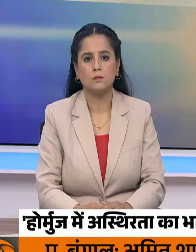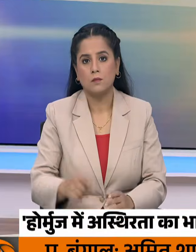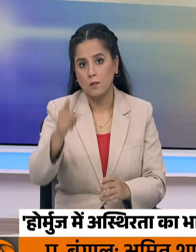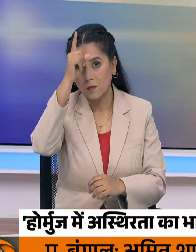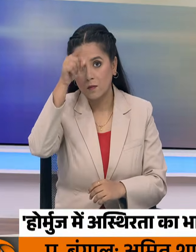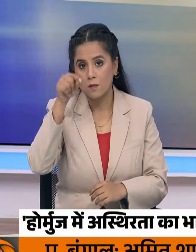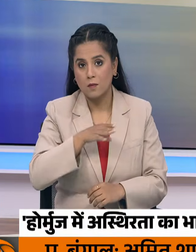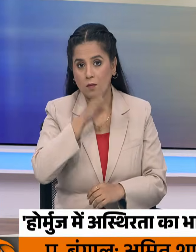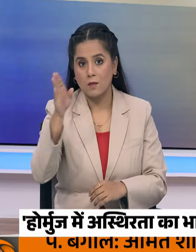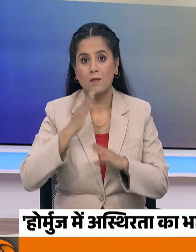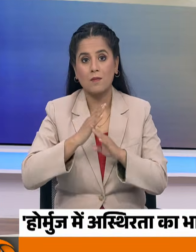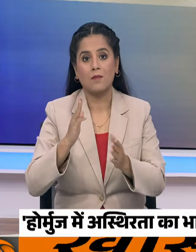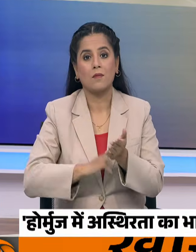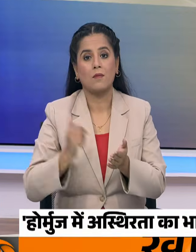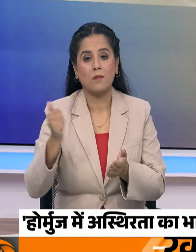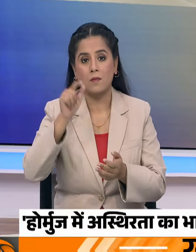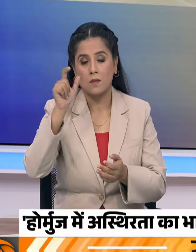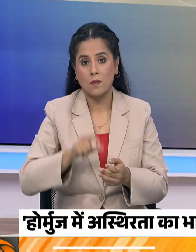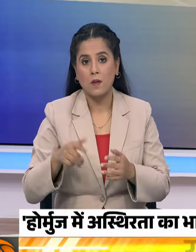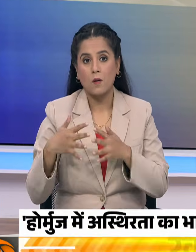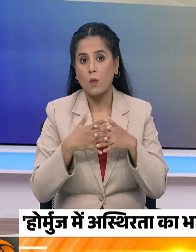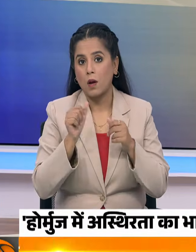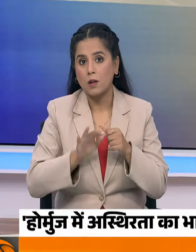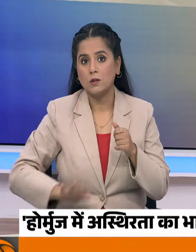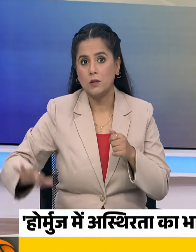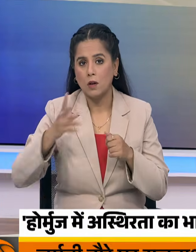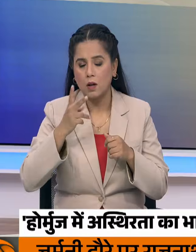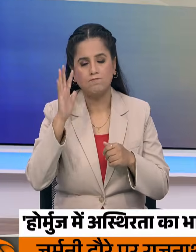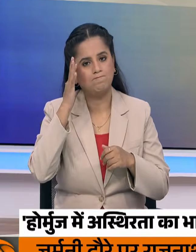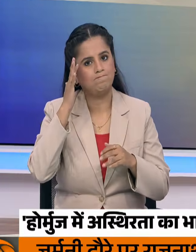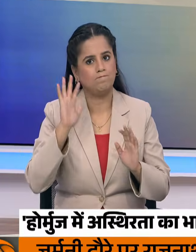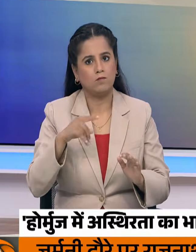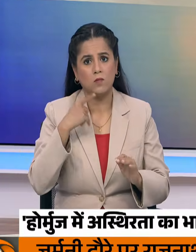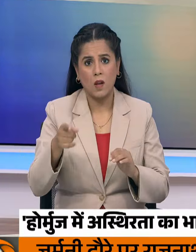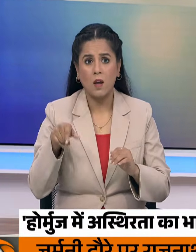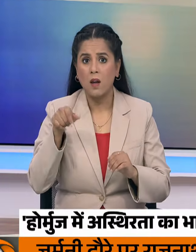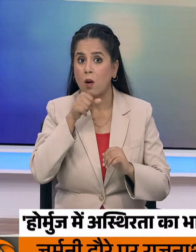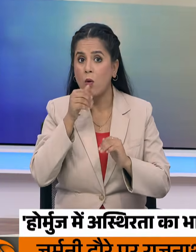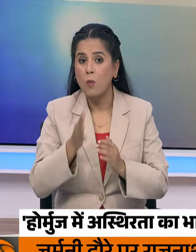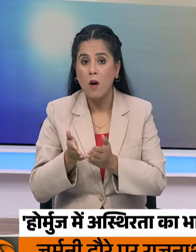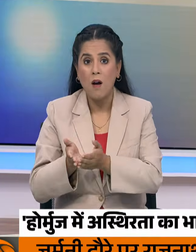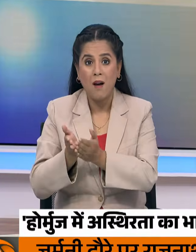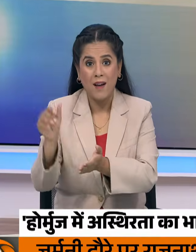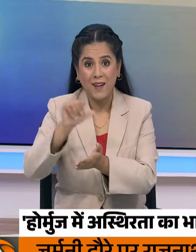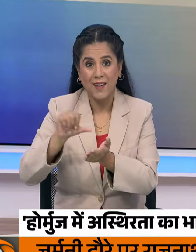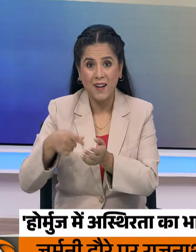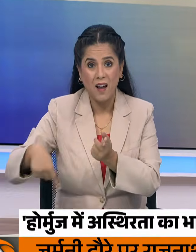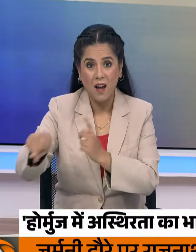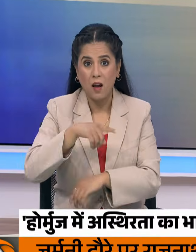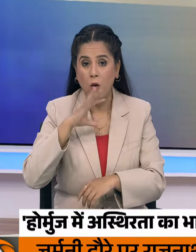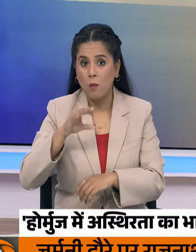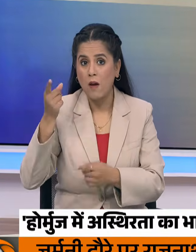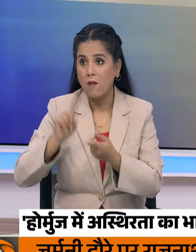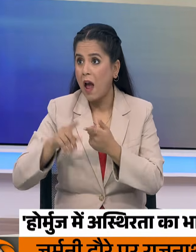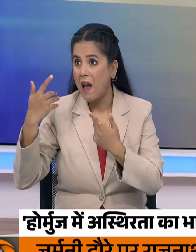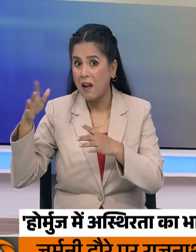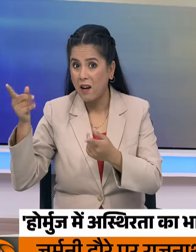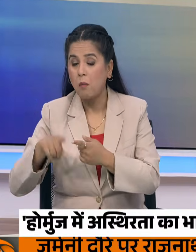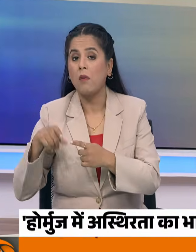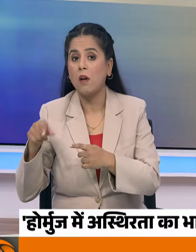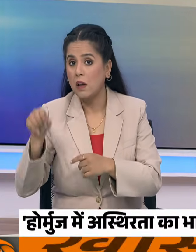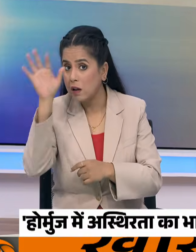जर्मनी दौरे पर रक्षा मंत्री राजनाथ सिंह ने पश्चिम एशिया की स्थिति पर जताई चिंता। कहा, हॉर्मुज स्ट्रेट में अस्थिरता का भारत पर पड़ता है सीधा असर।